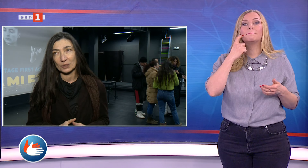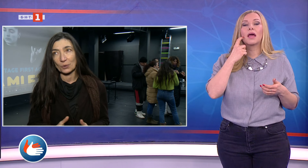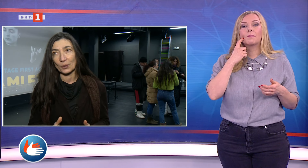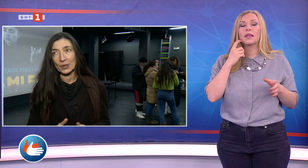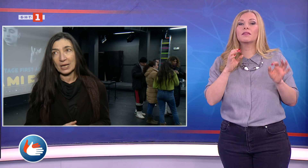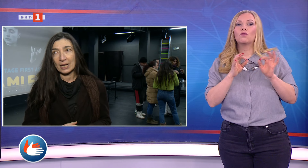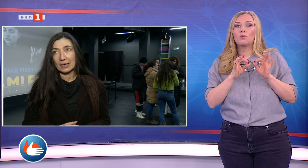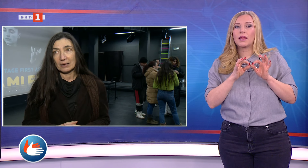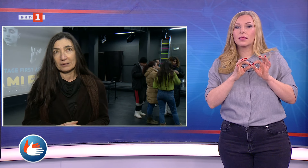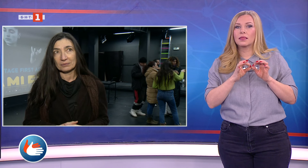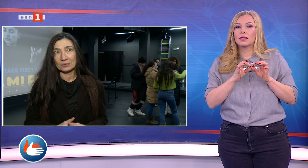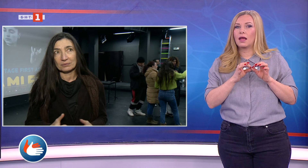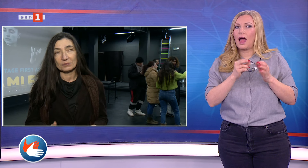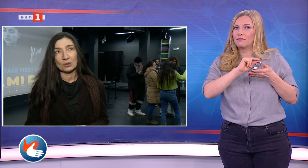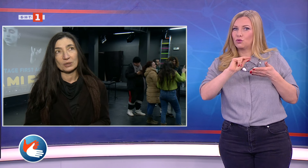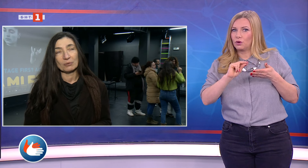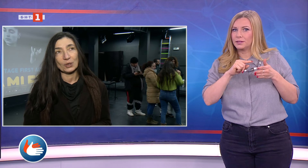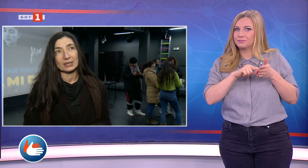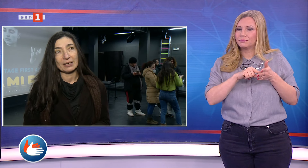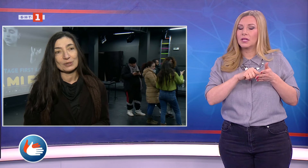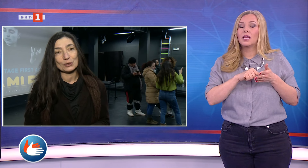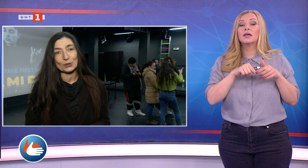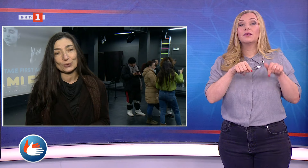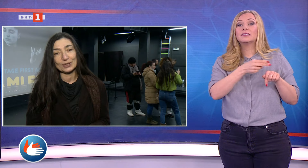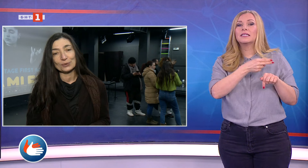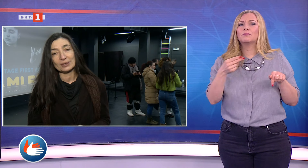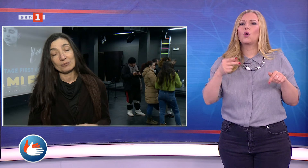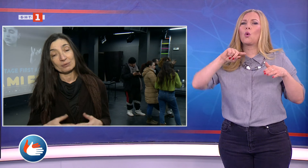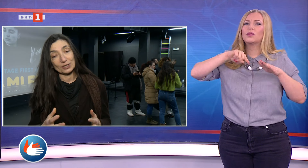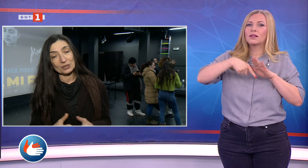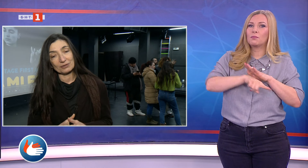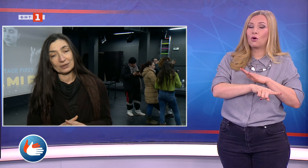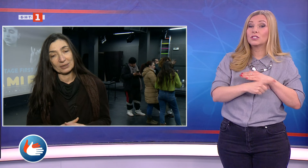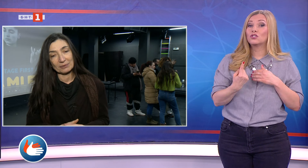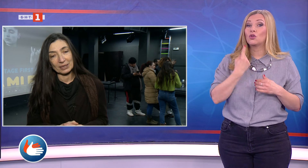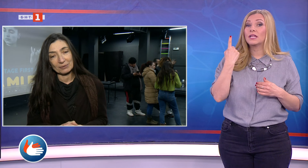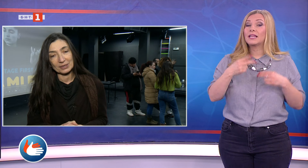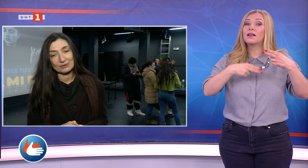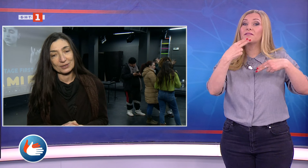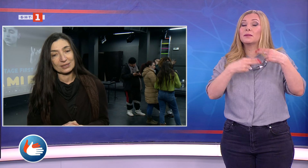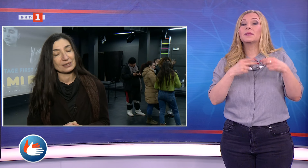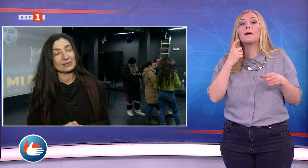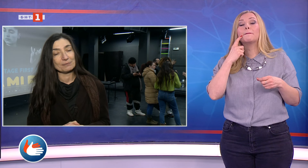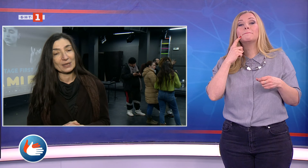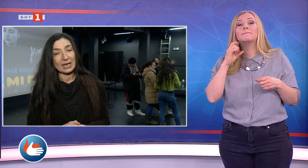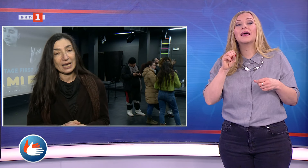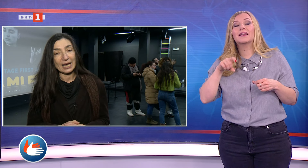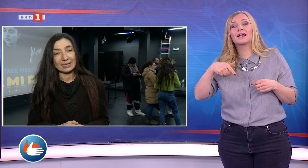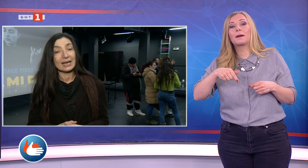много... много дълбока тема, защото един от емблематичните филми на Бергман е свързан с една